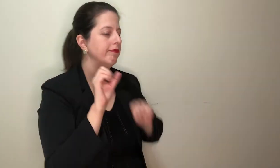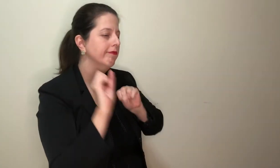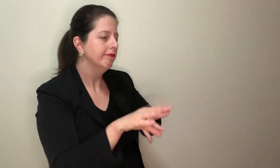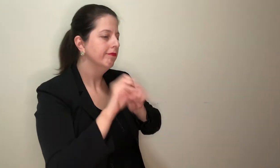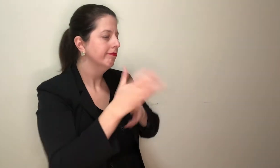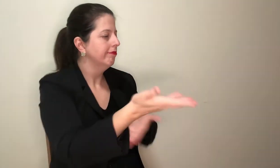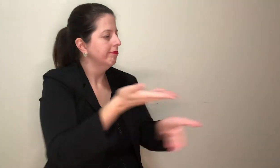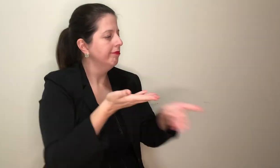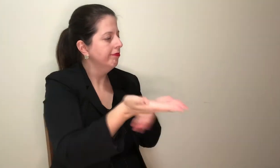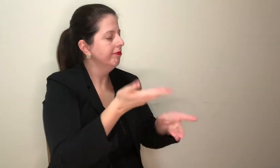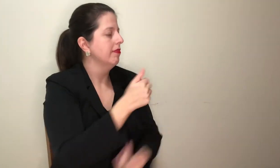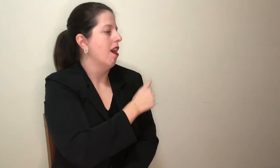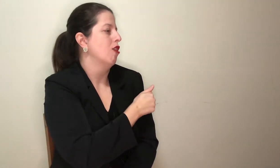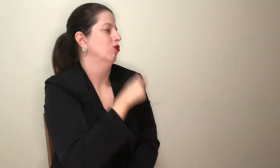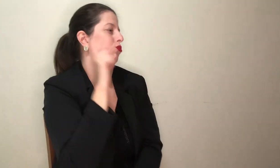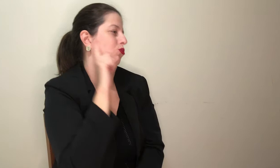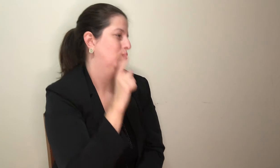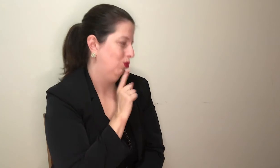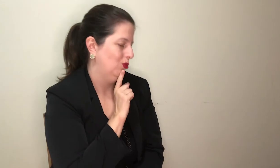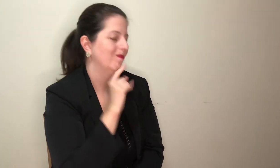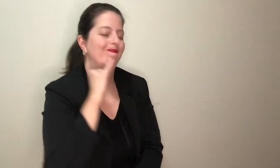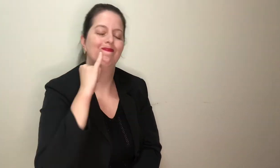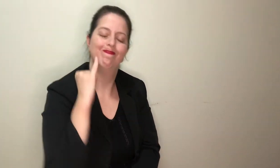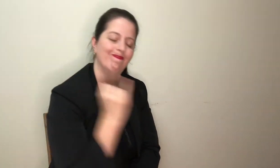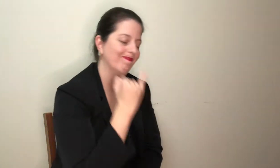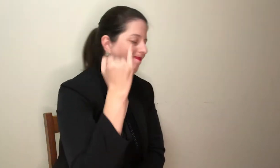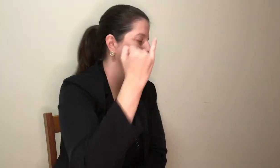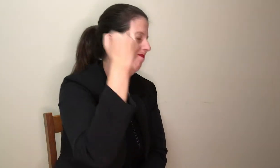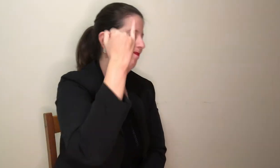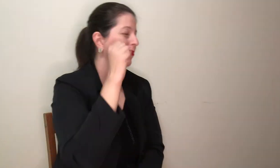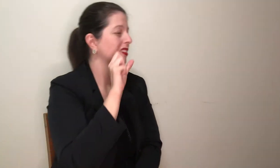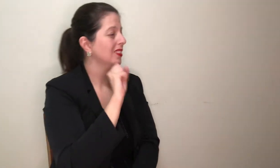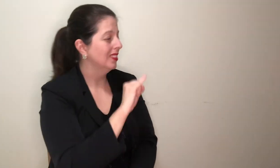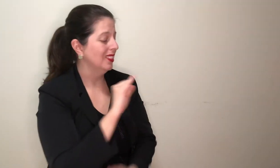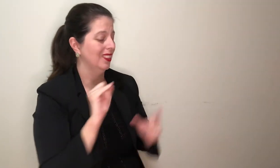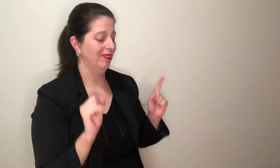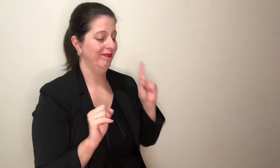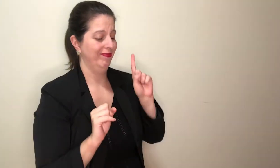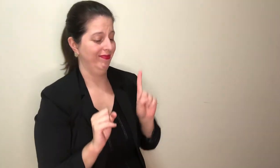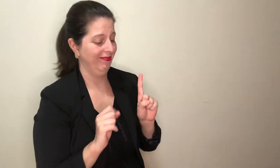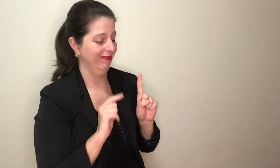relação estabelecida com o aluno de uma forma direta. Se a gente precisa ainda de